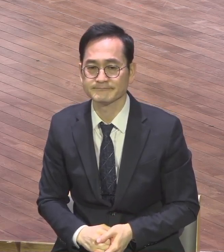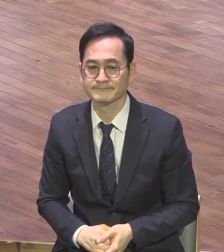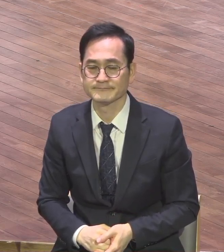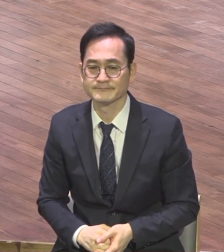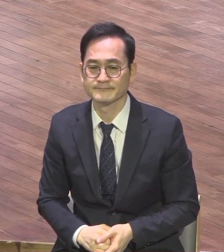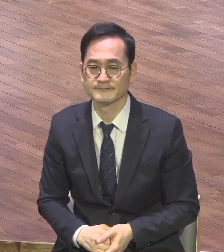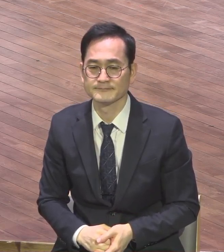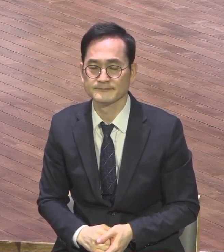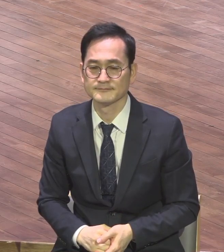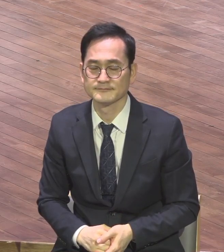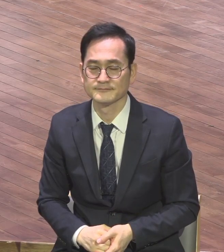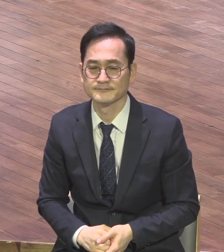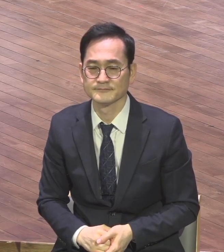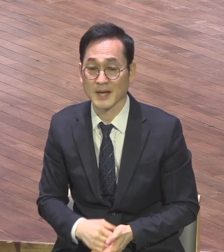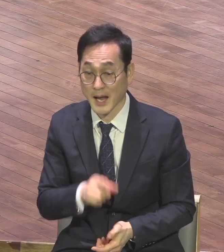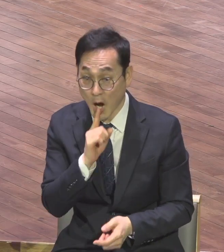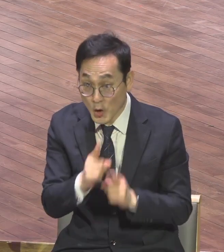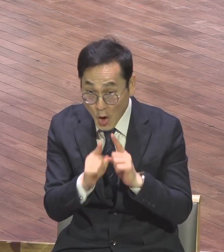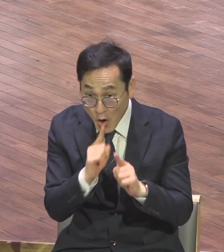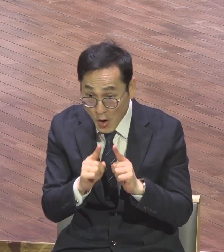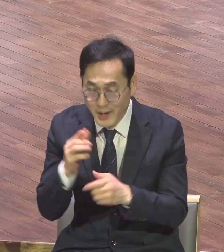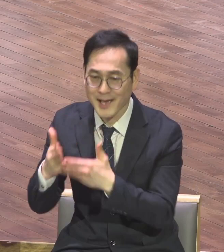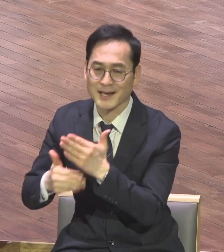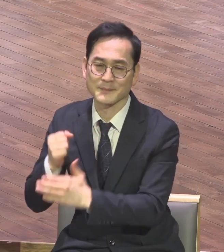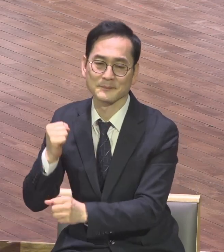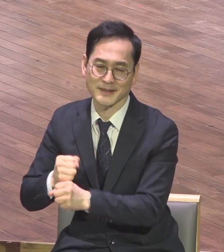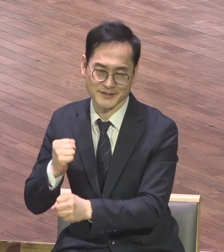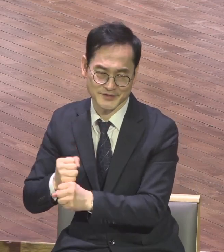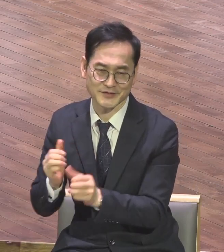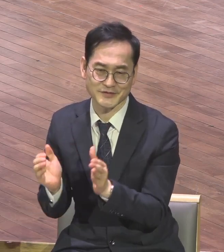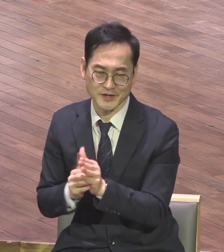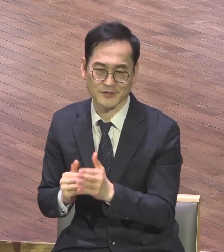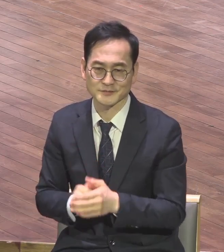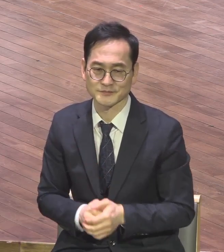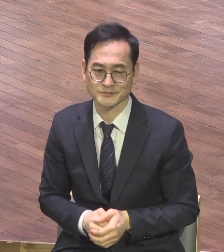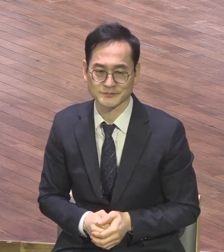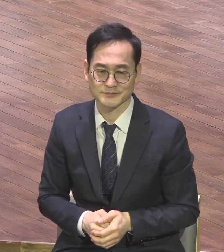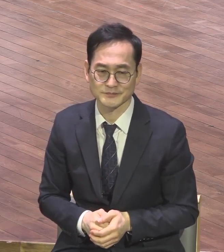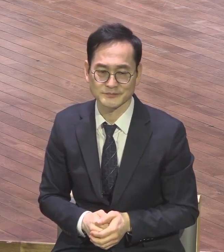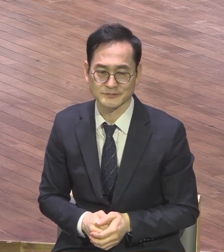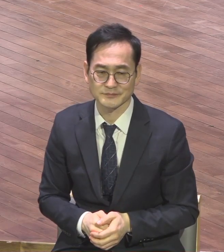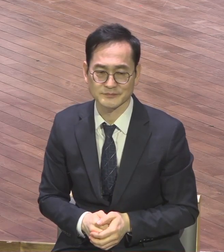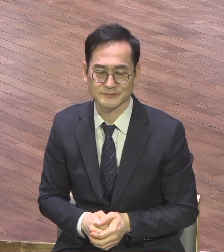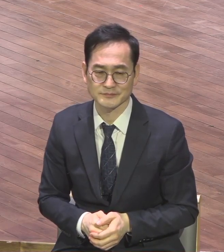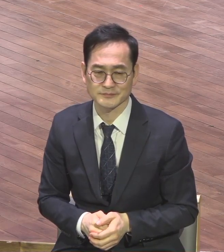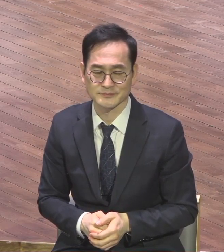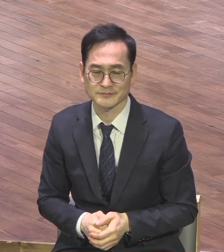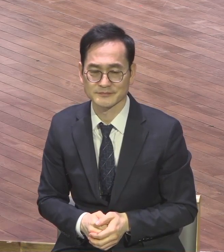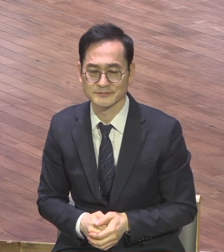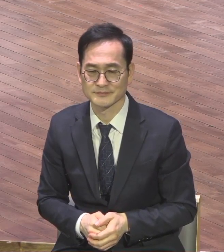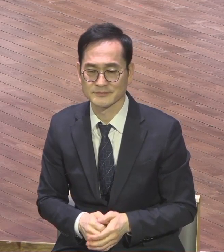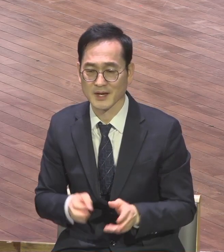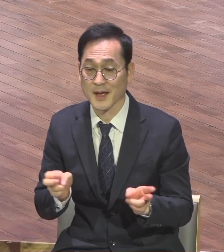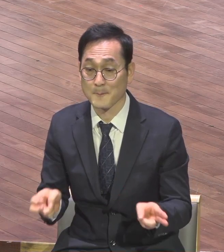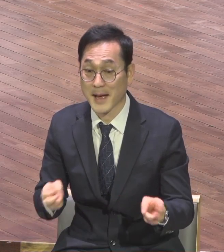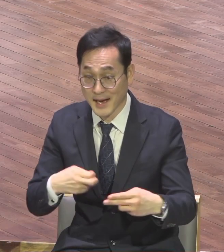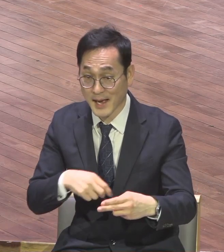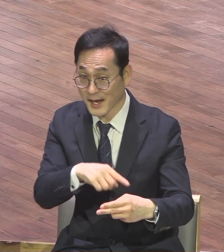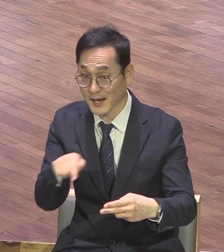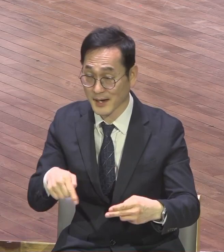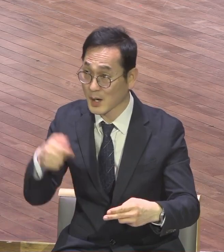하나님이 만드셨습니다. 그래서 지금 오순절이라는 이 시간표, 이 시간표 한 자리에 모이는데 그